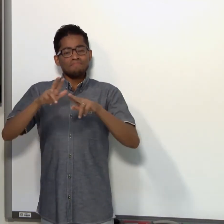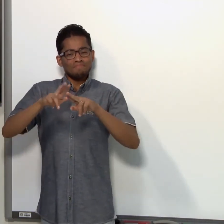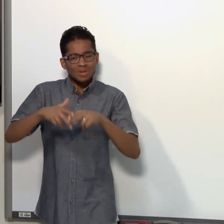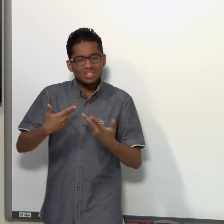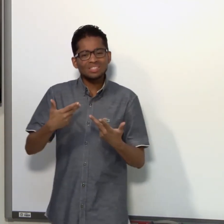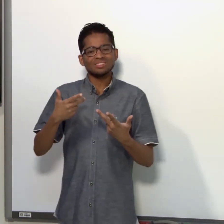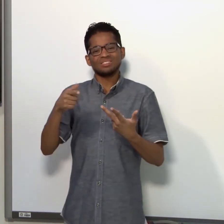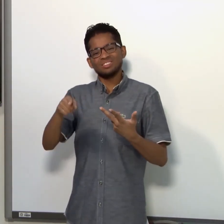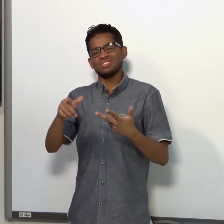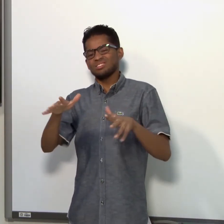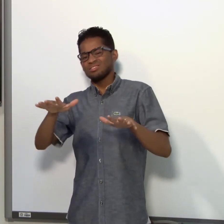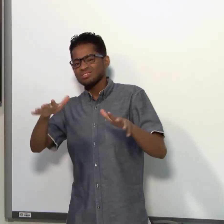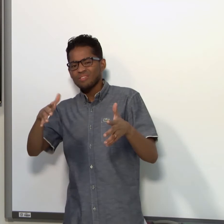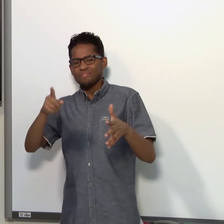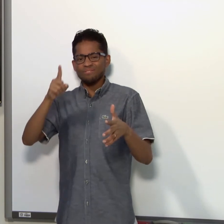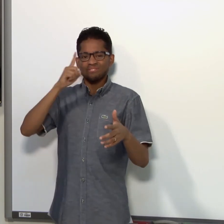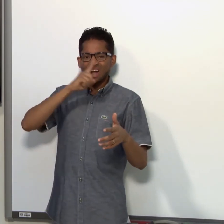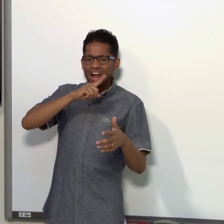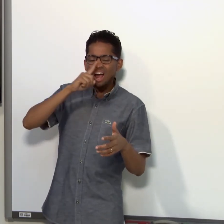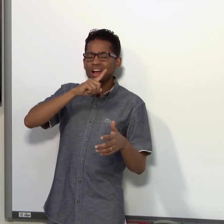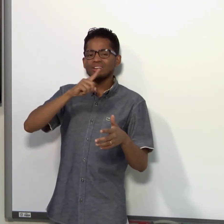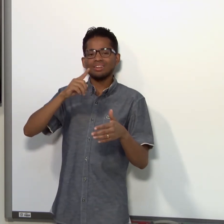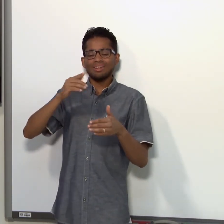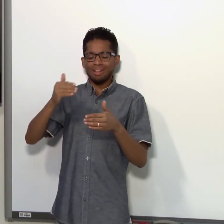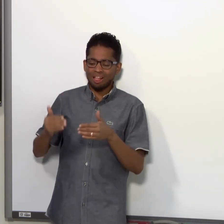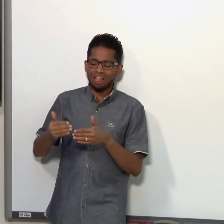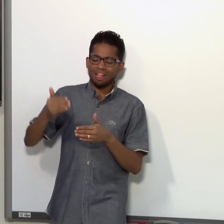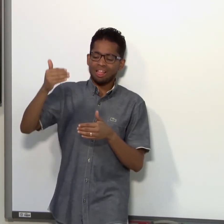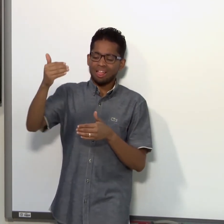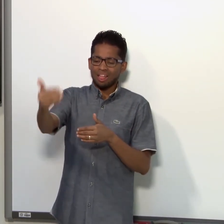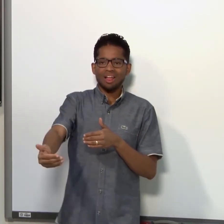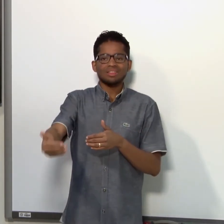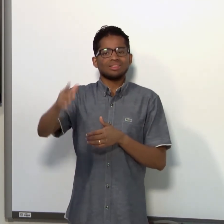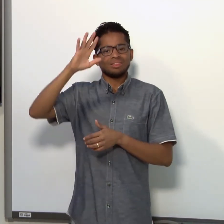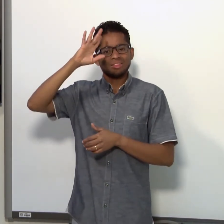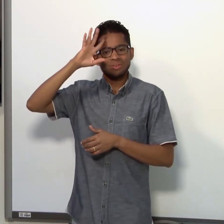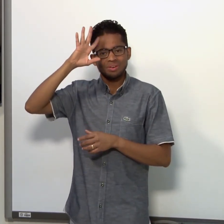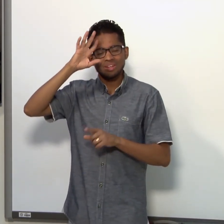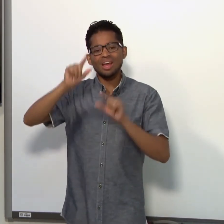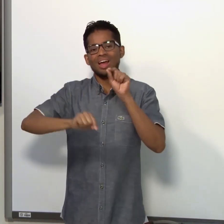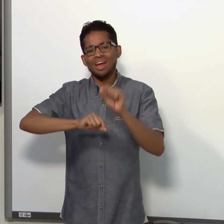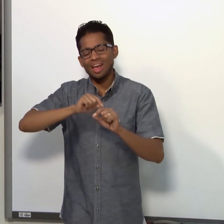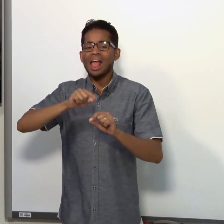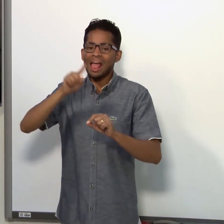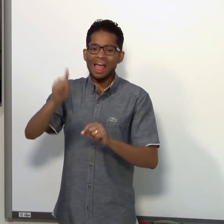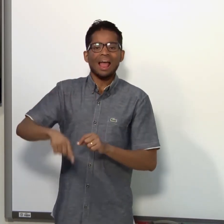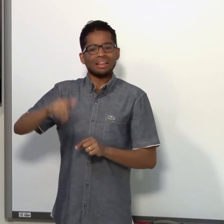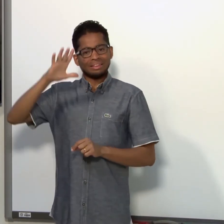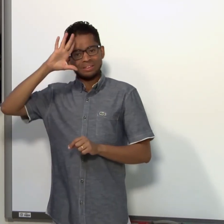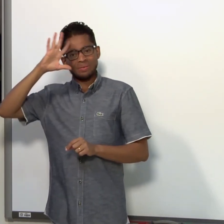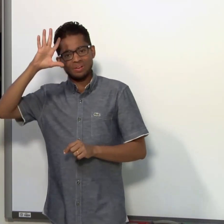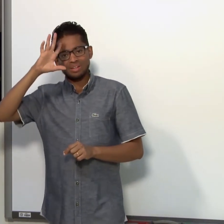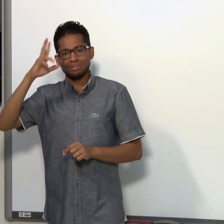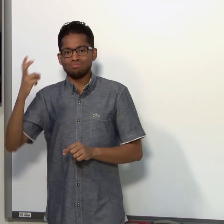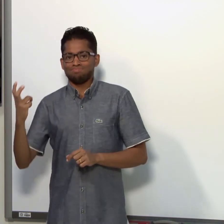faltando. Então, por isso, existem falhas, havendo necessidade de uma nova teoria,